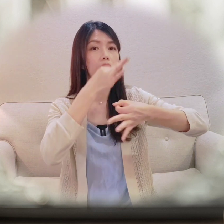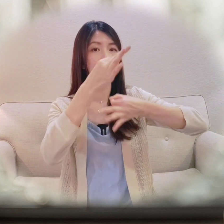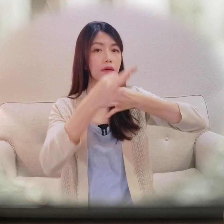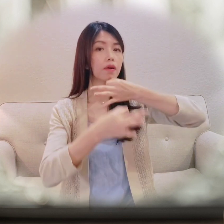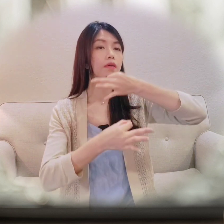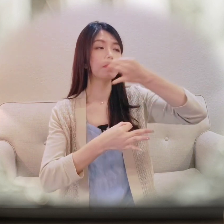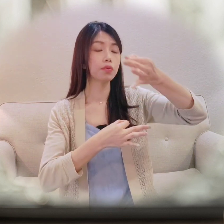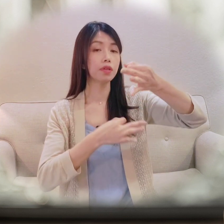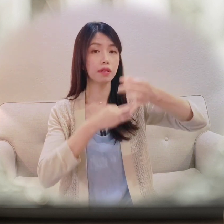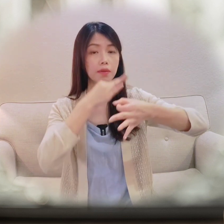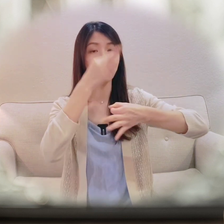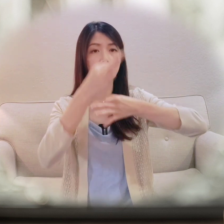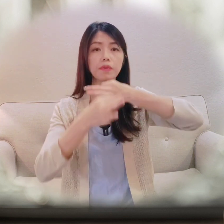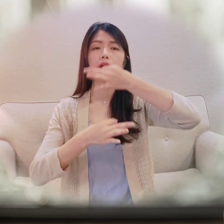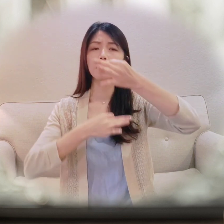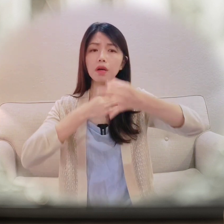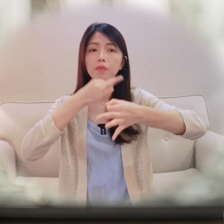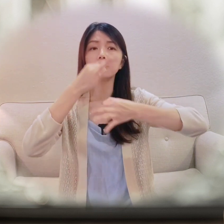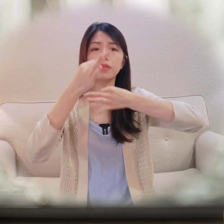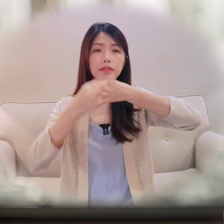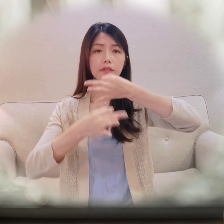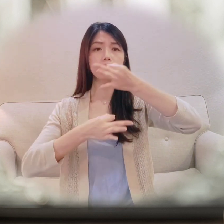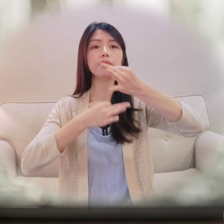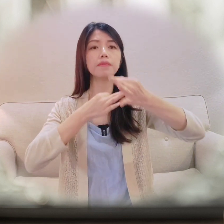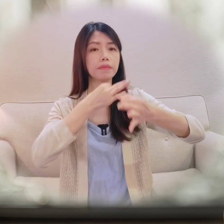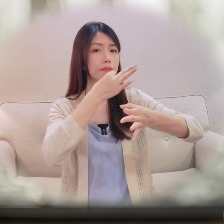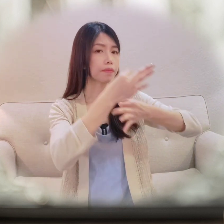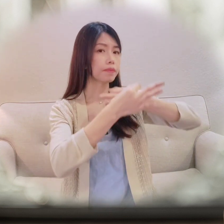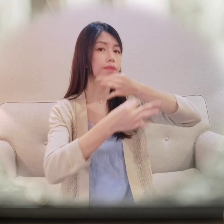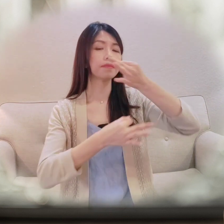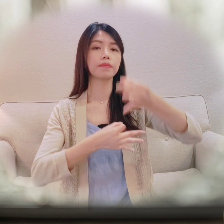목에서 부르짖듯이 표현해 주시면 돼요. 부르짖음